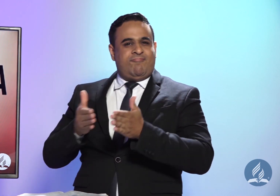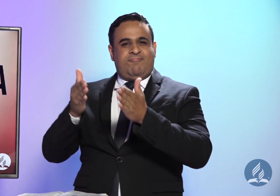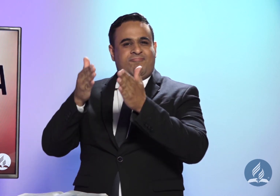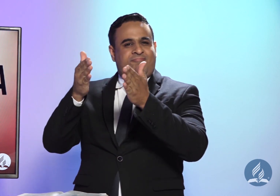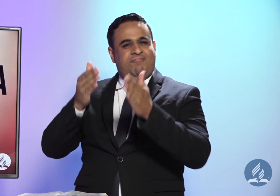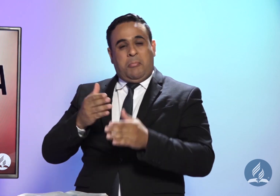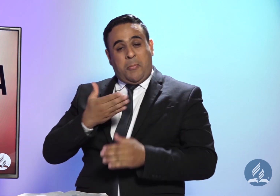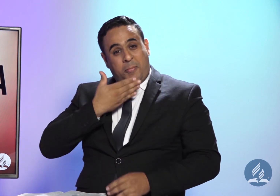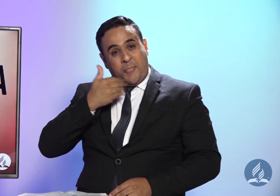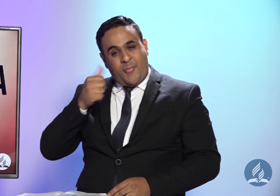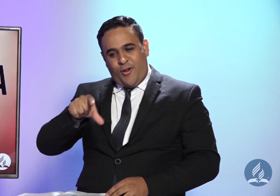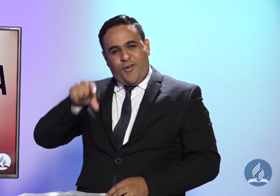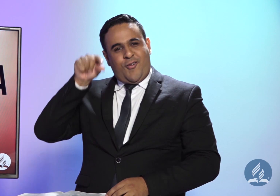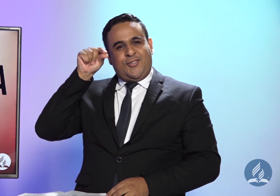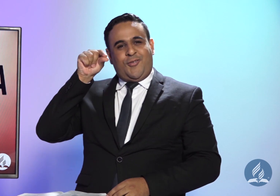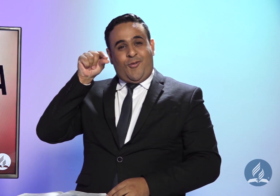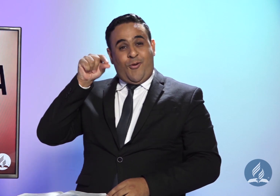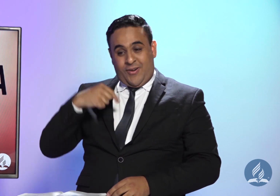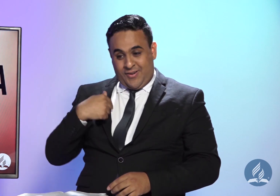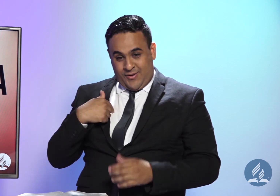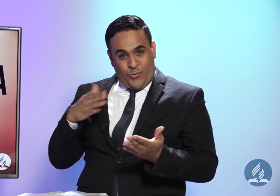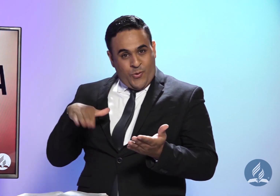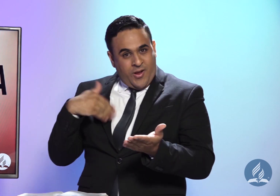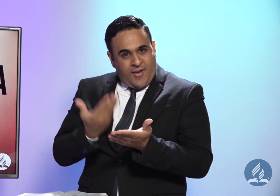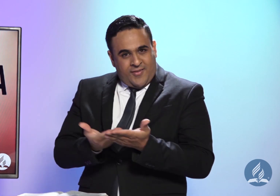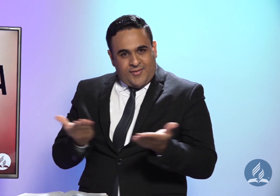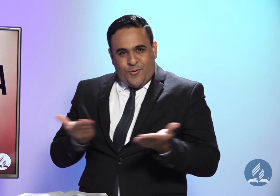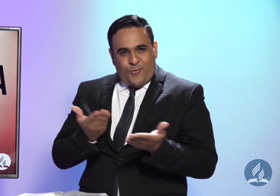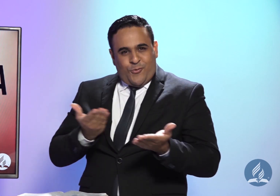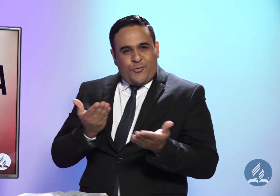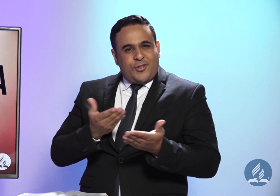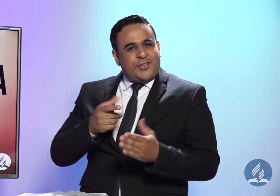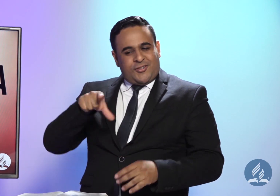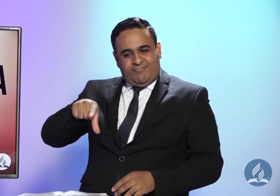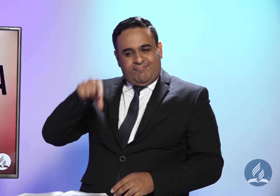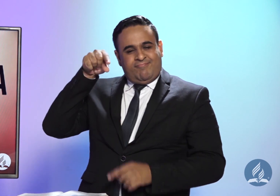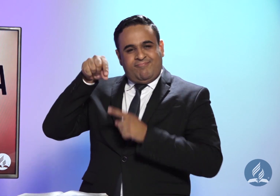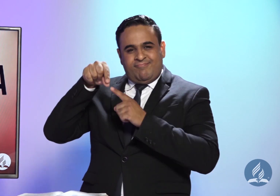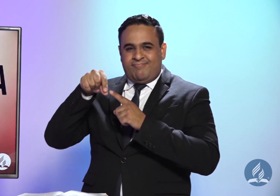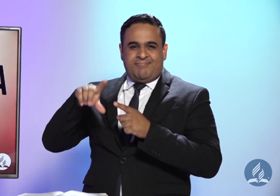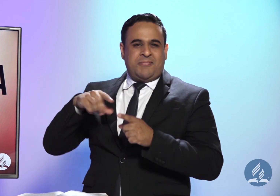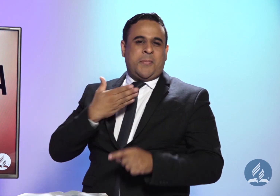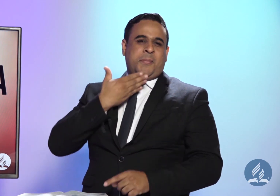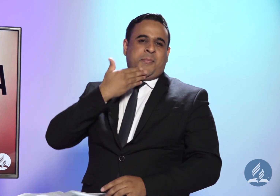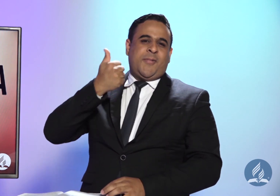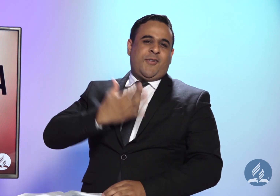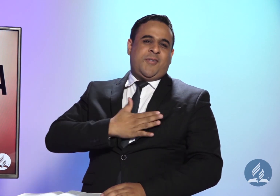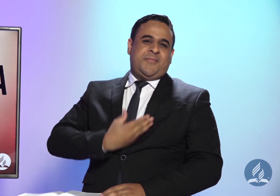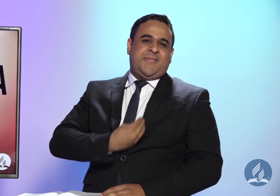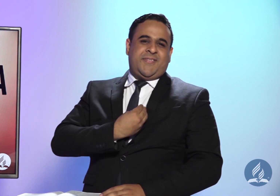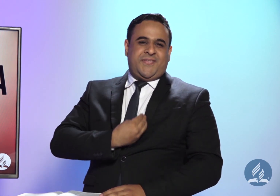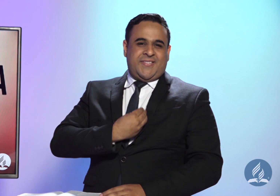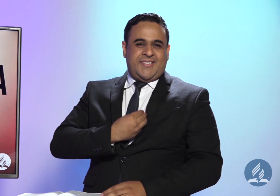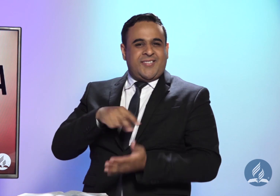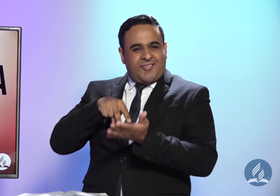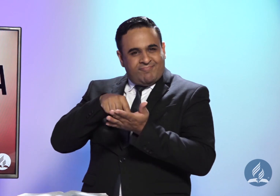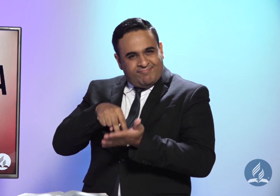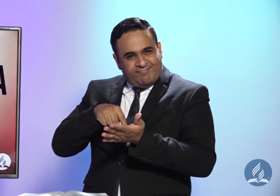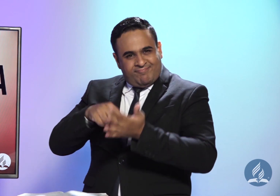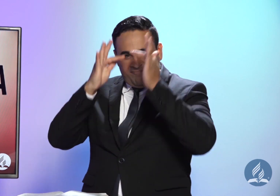siga no caminho melhor que Deus tem para você. Que você tome a decisão. Eu já tomei a minha decisão e até hoje estou